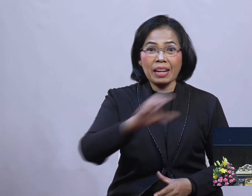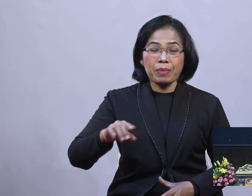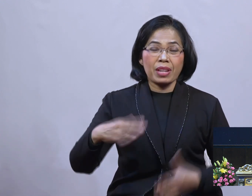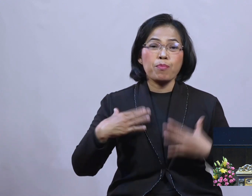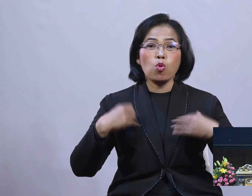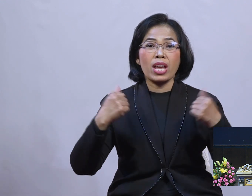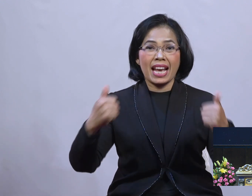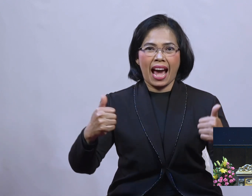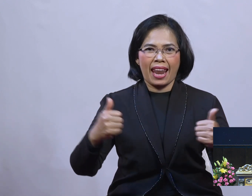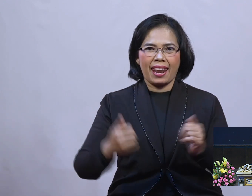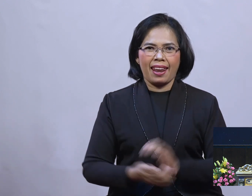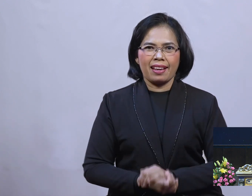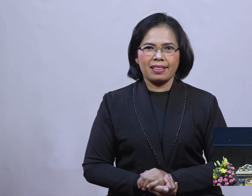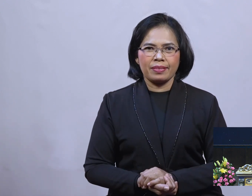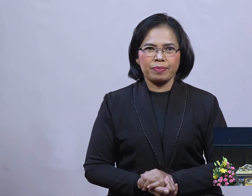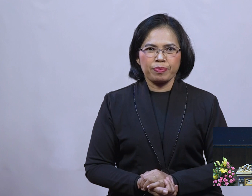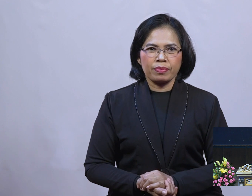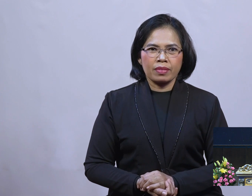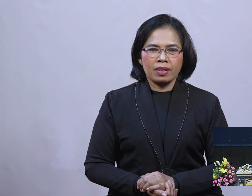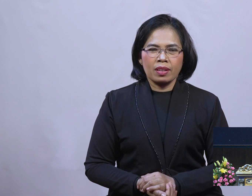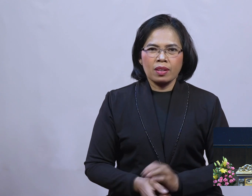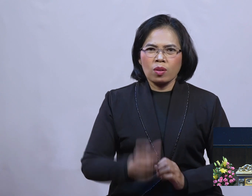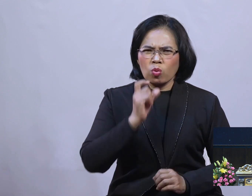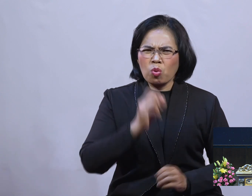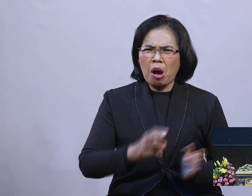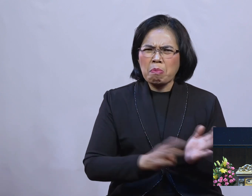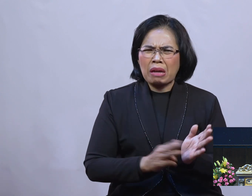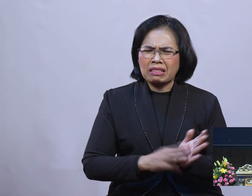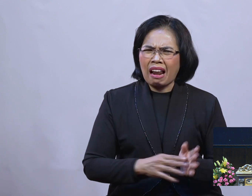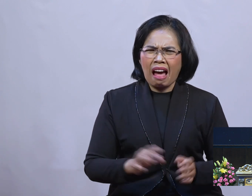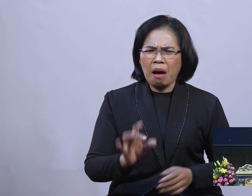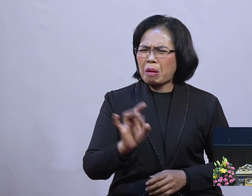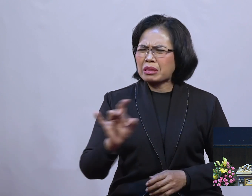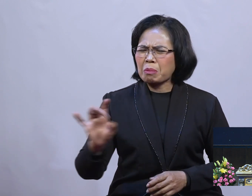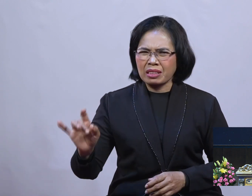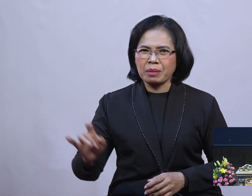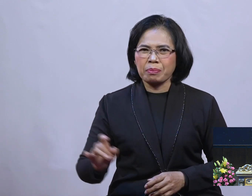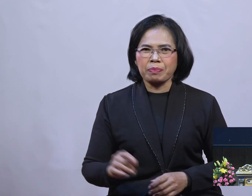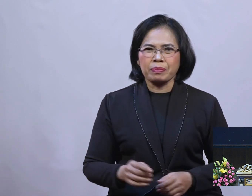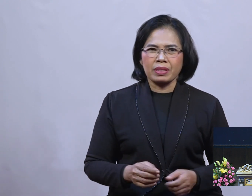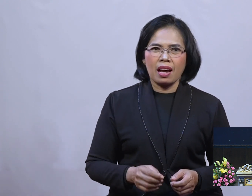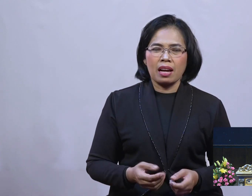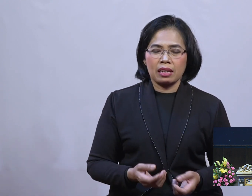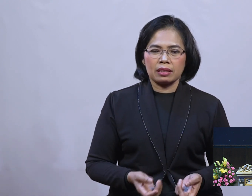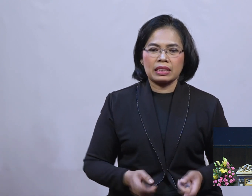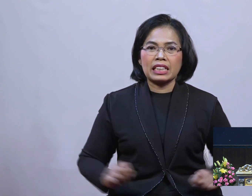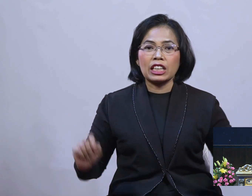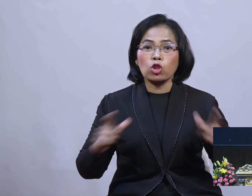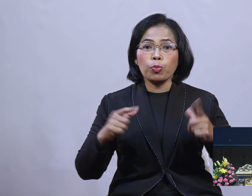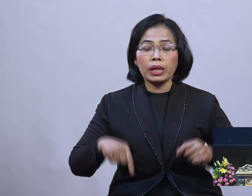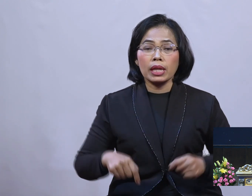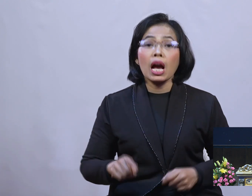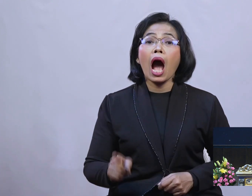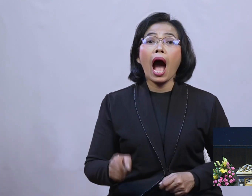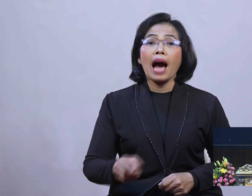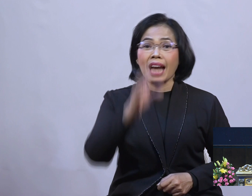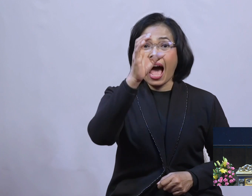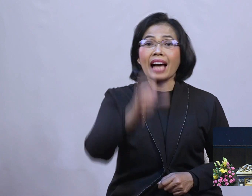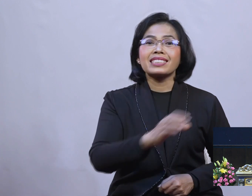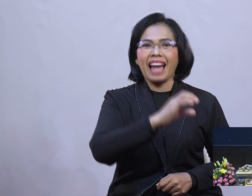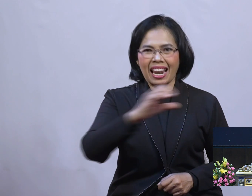salib Hai untuk masalah berbagai keanehan yang terjadi dalam hidupnya ada salib